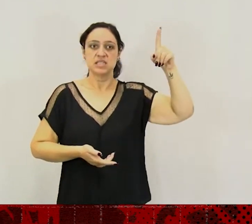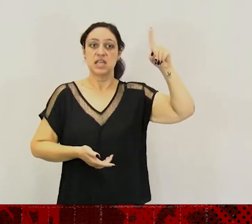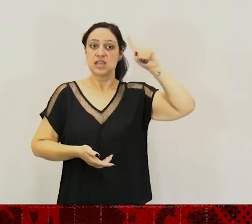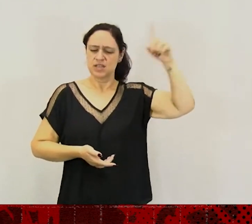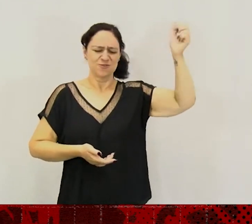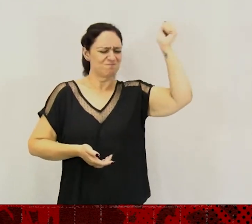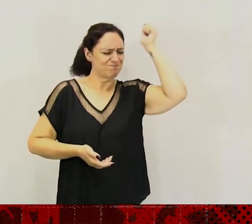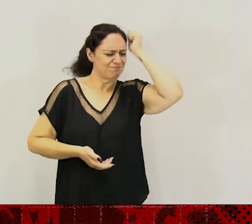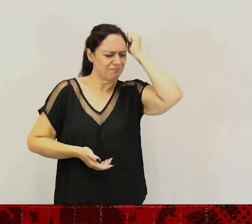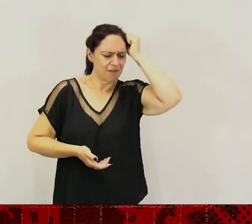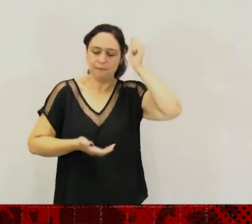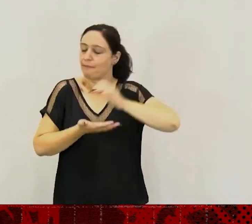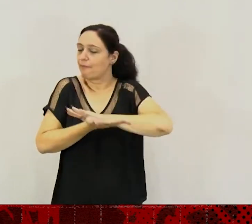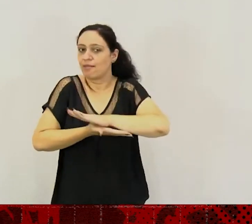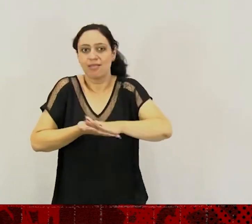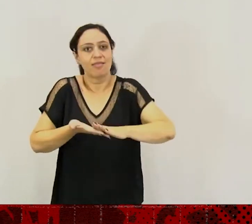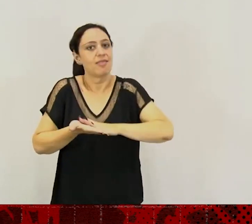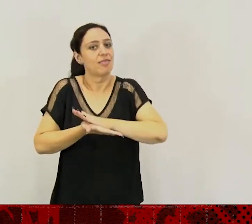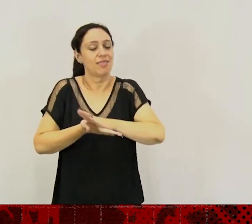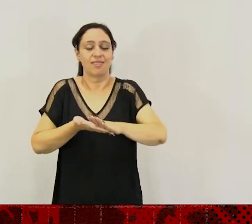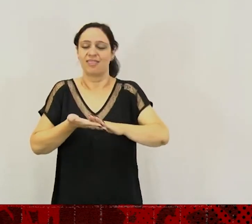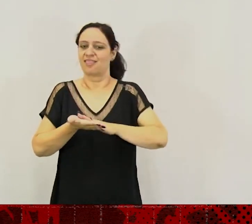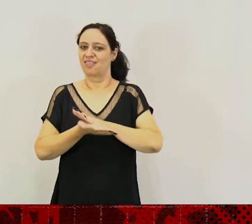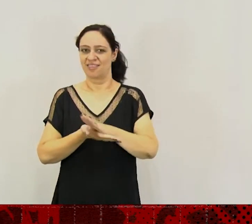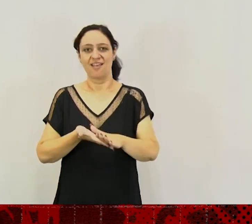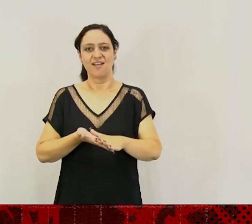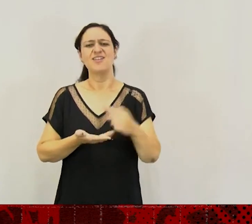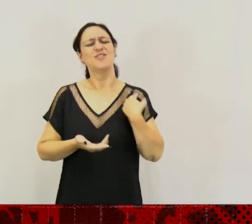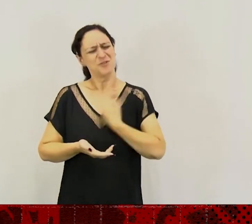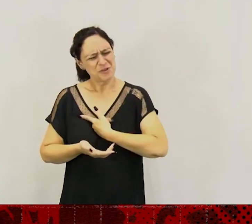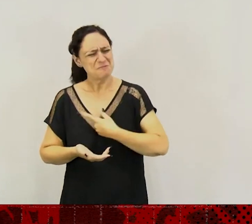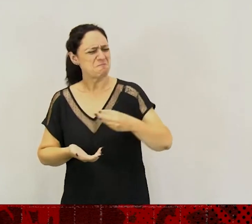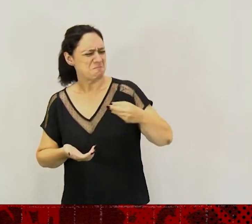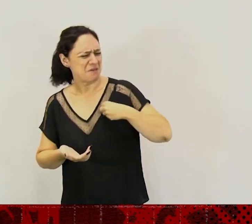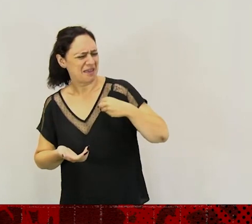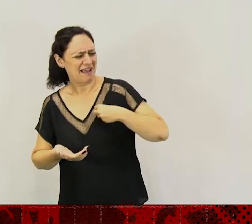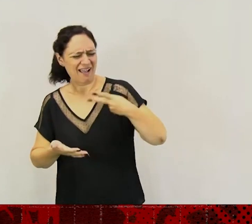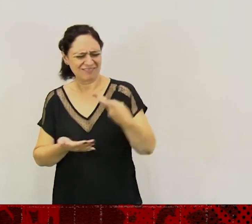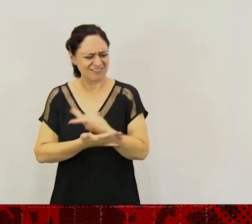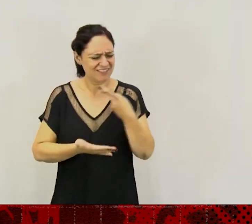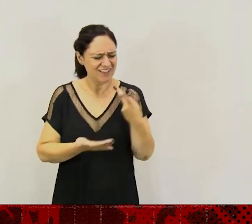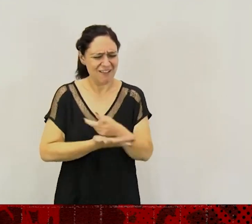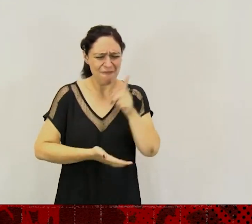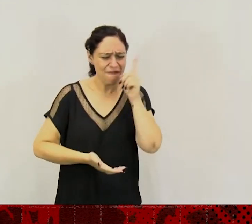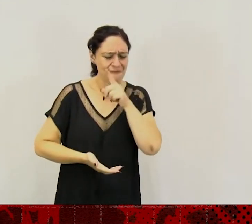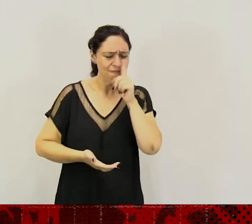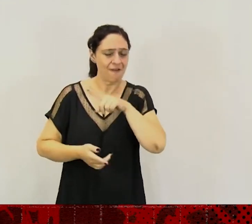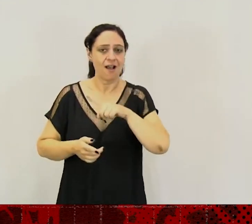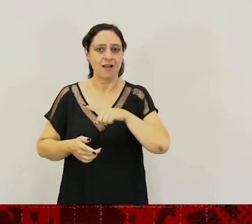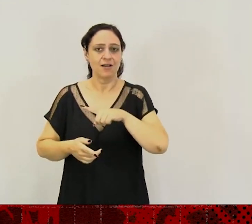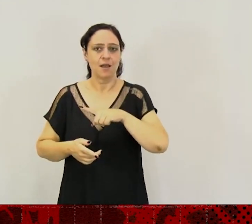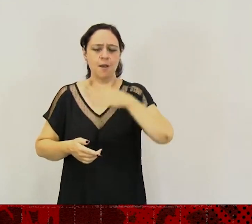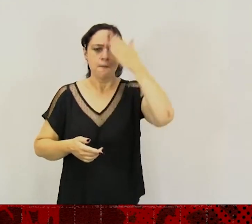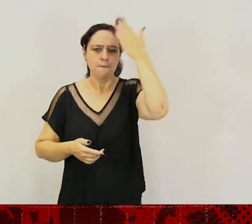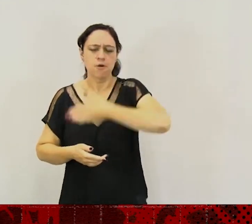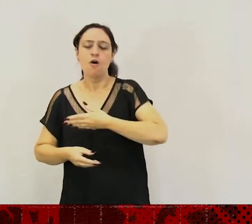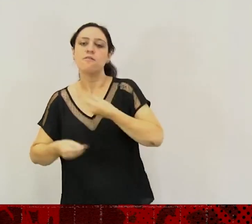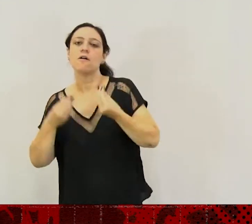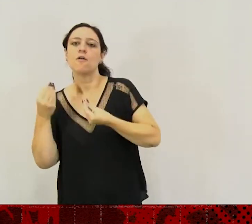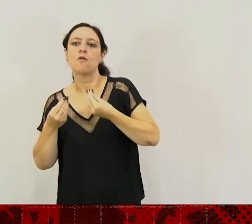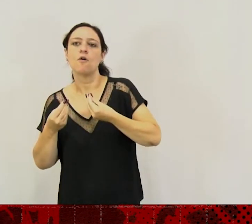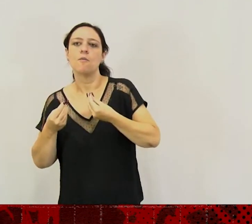de todos os erros que nós cometemos, de todo o fracasso, de todos os pecados, Ele faz o quê? Ele vai até